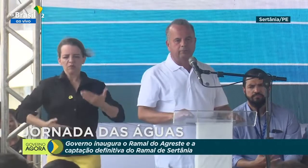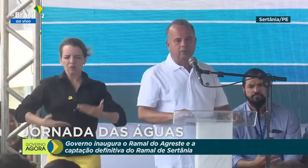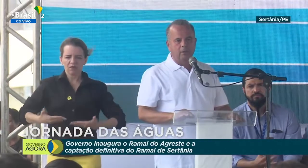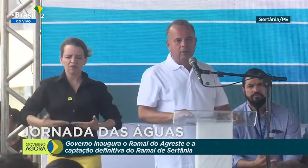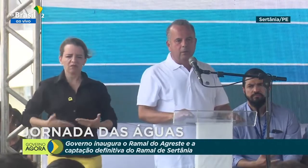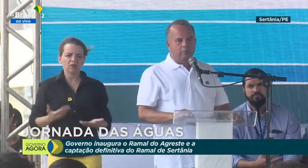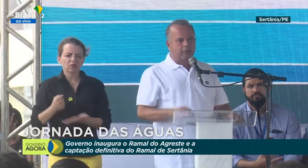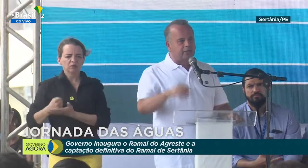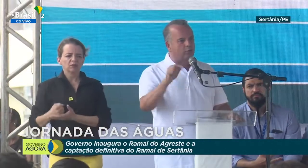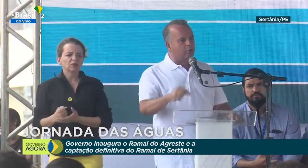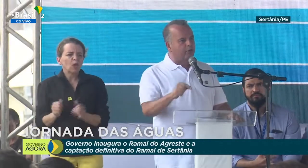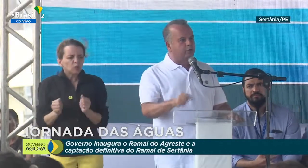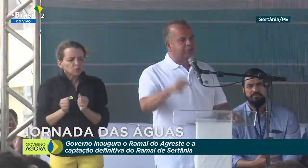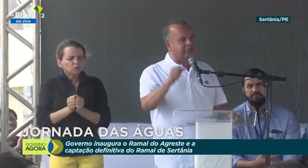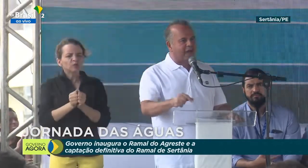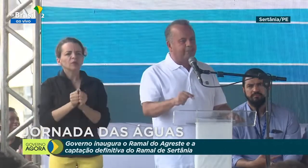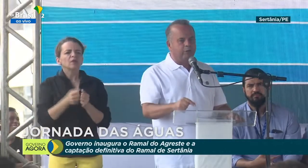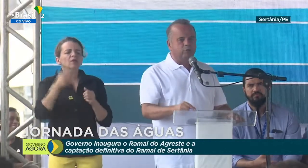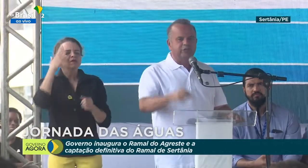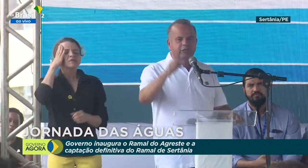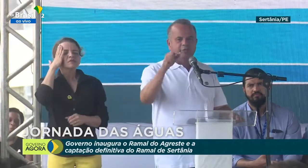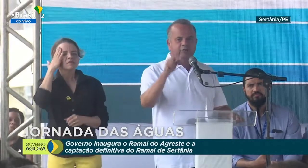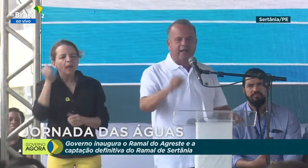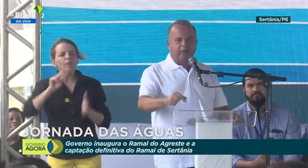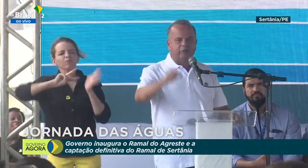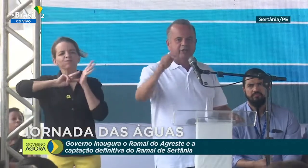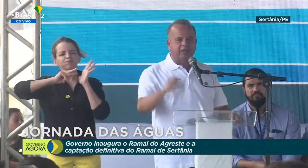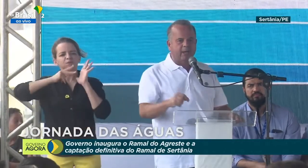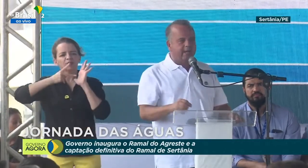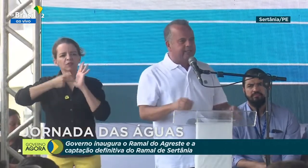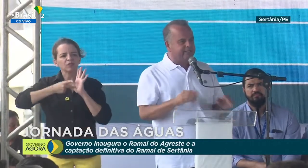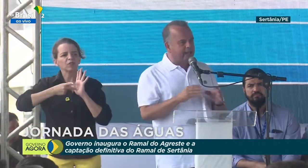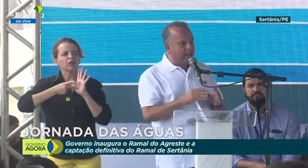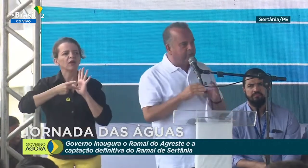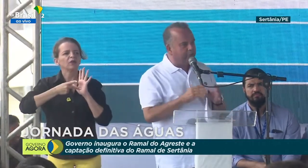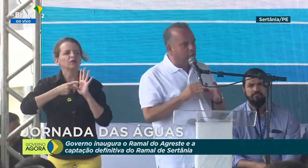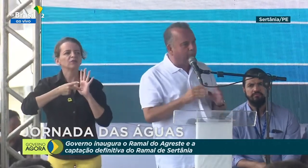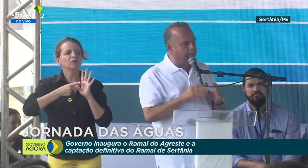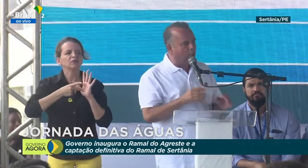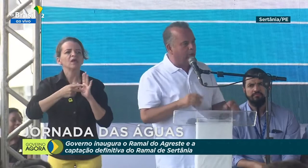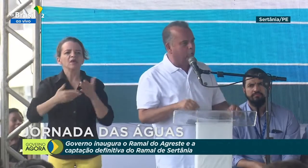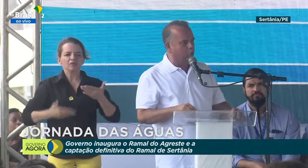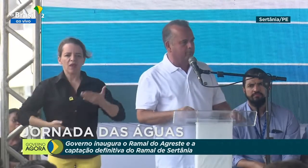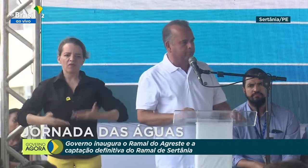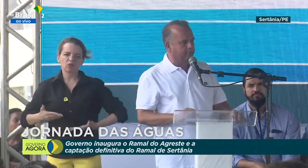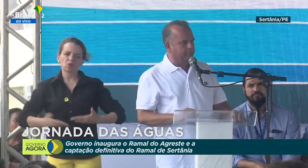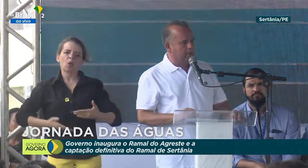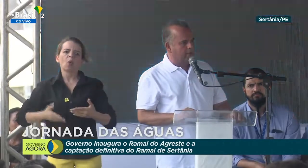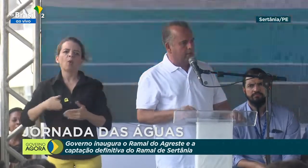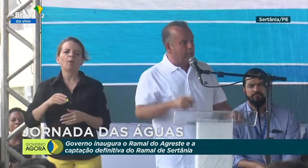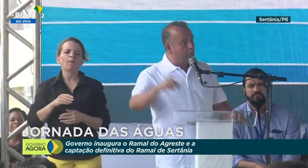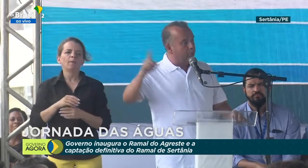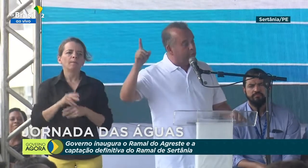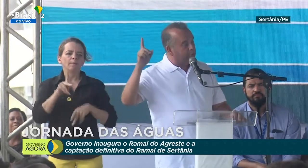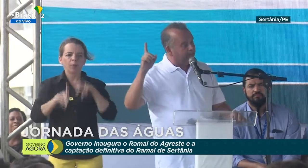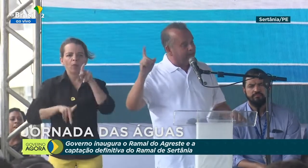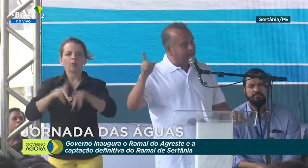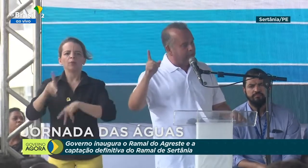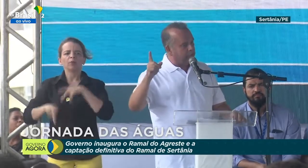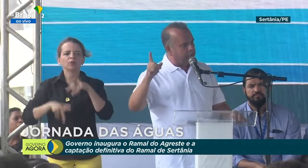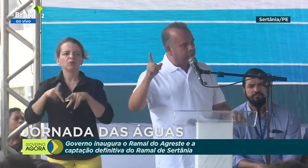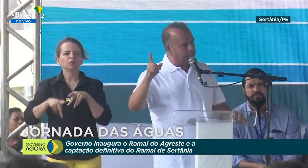governo, porque esse governo sabe o significado de ser servidor público. Em